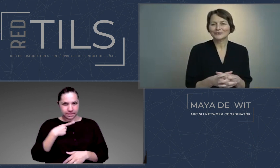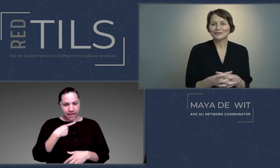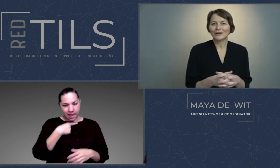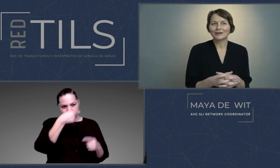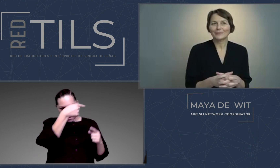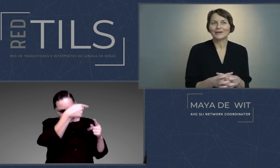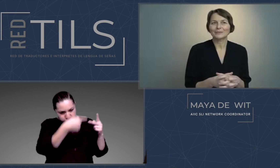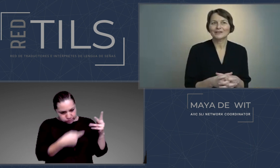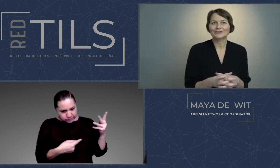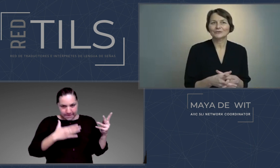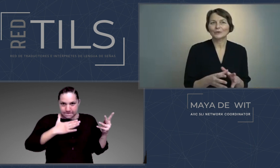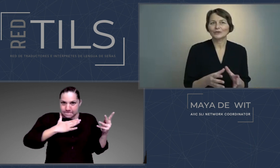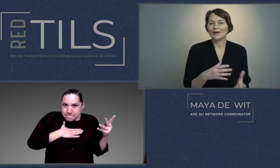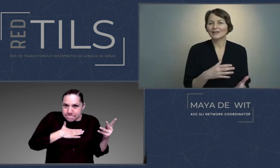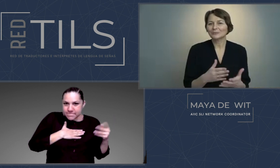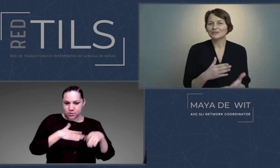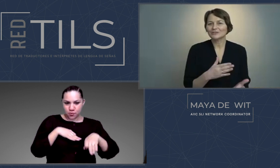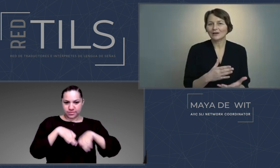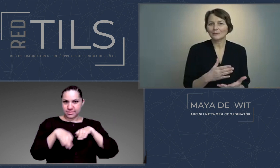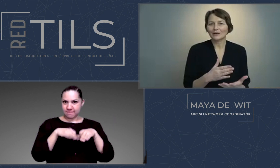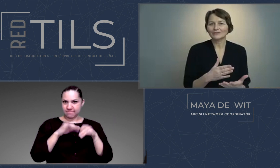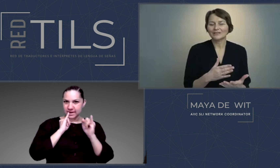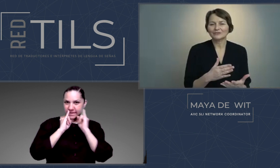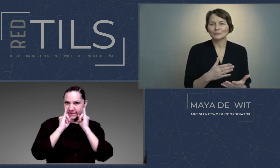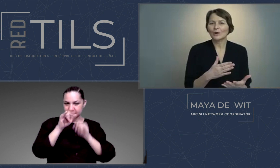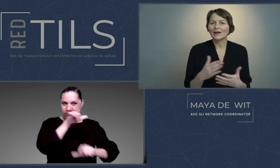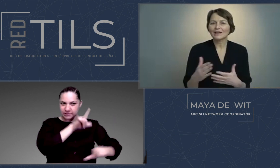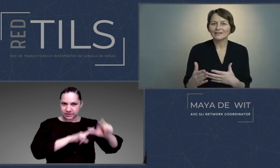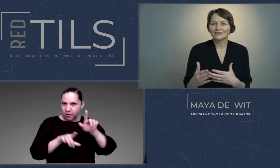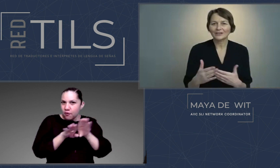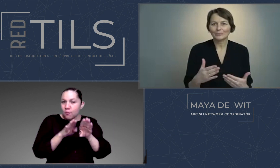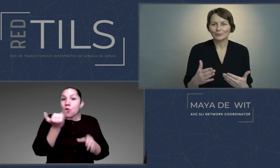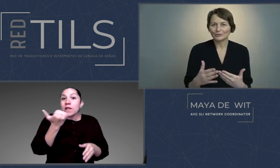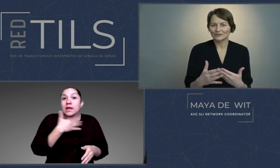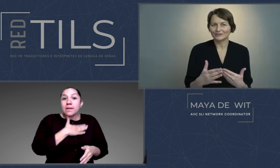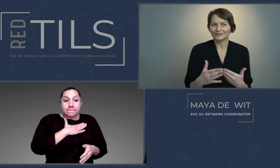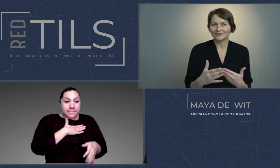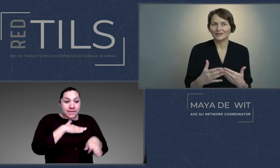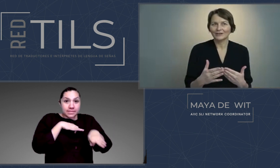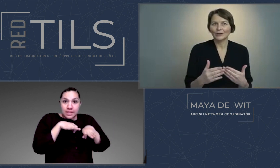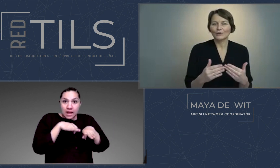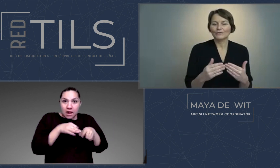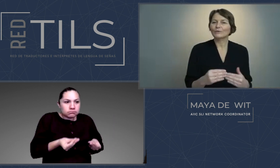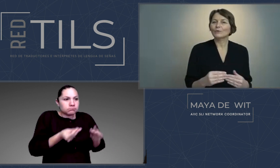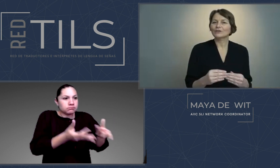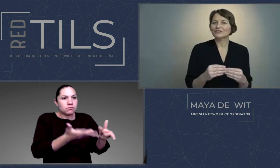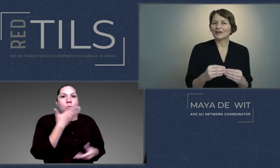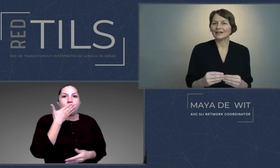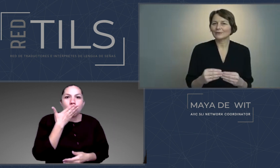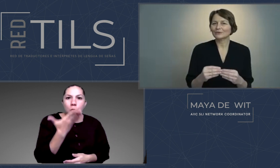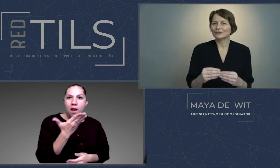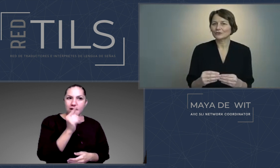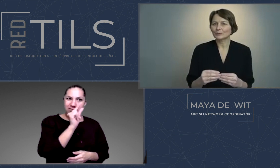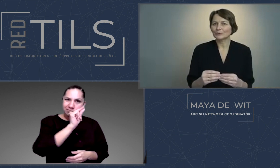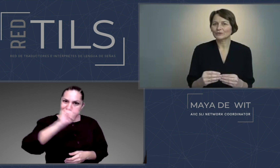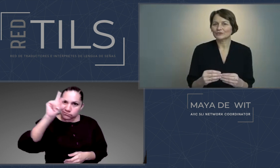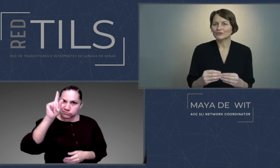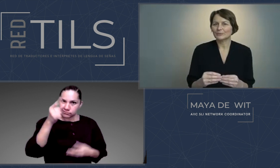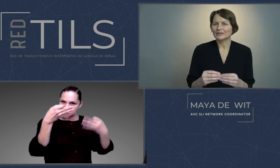a asegurar la calidad. Y pues esta fue la introducción a lo que realmente quiero